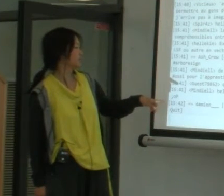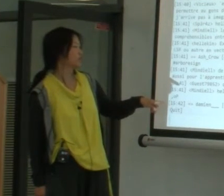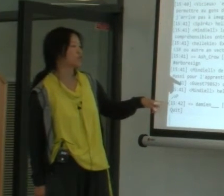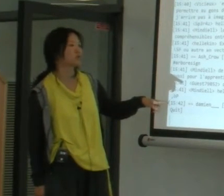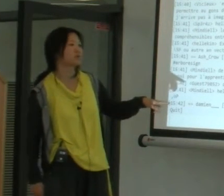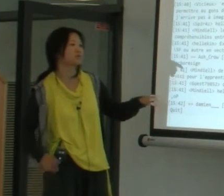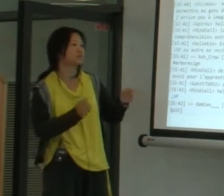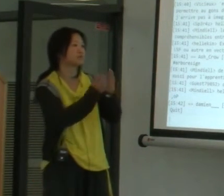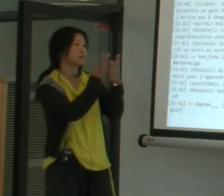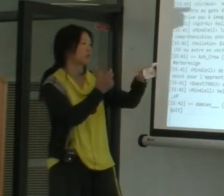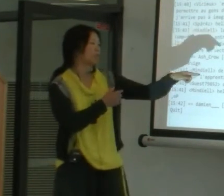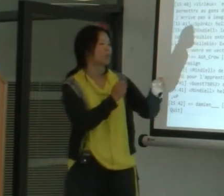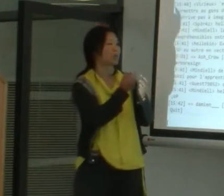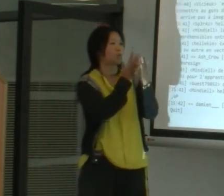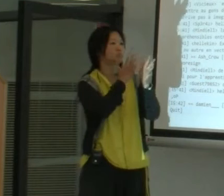Donc combien?